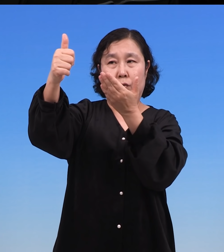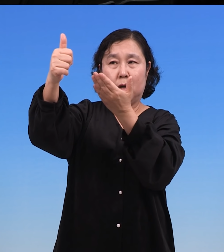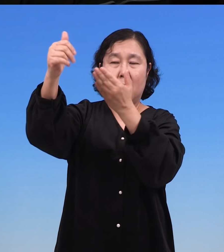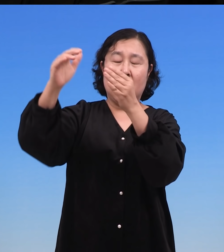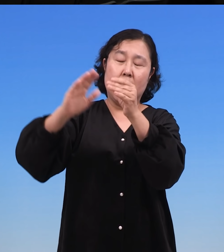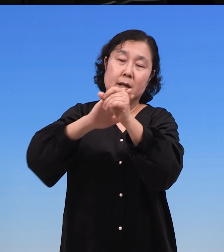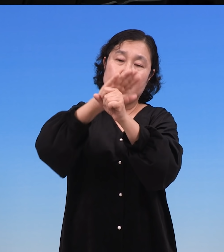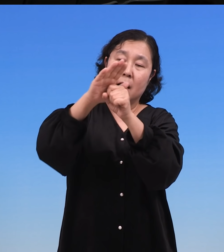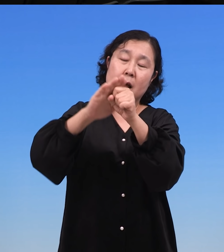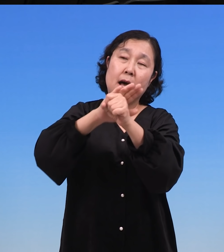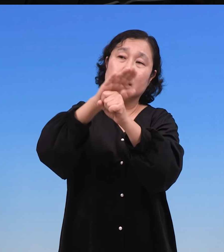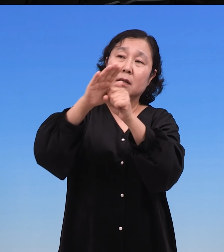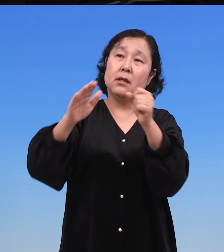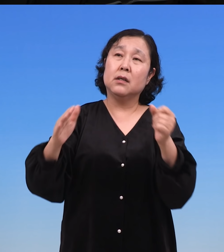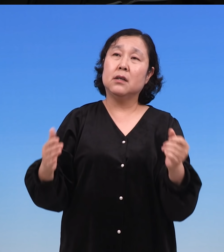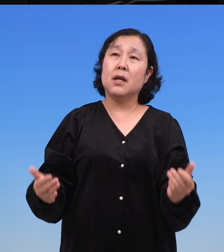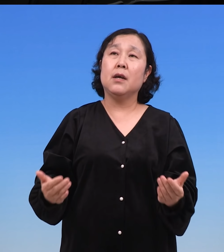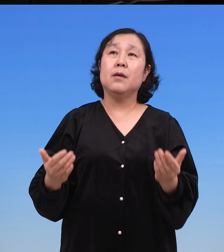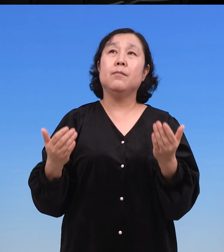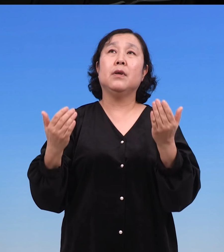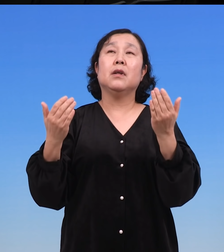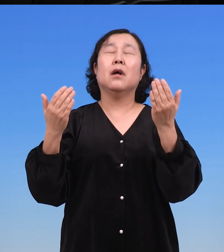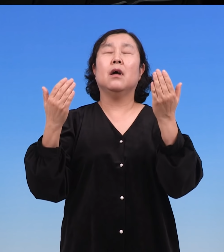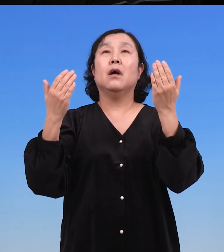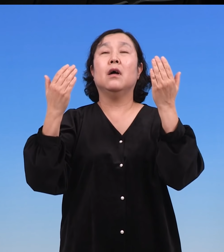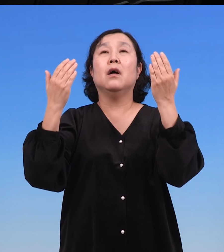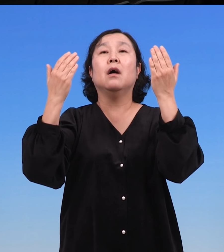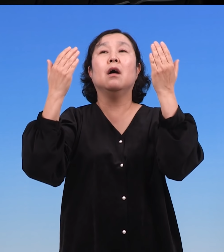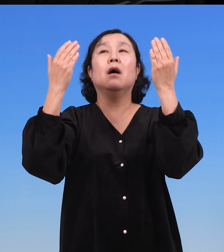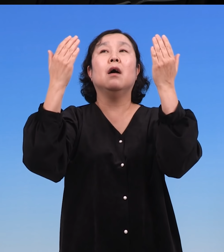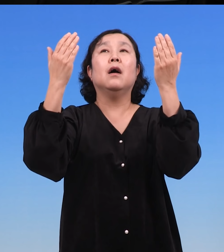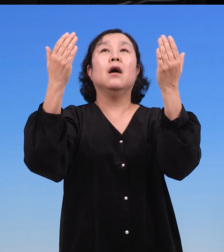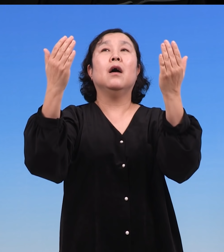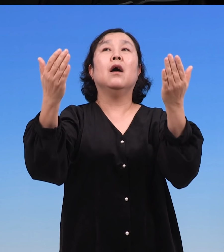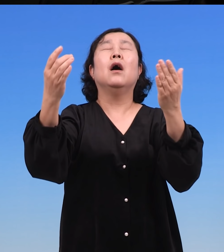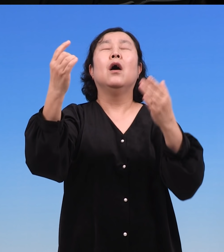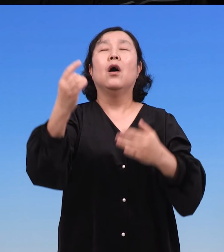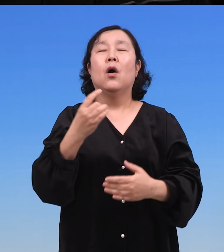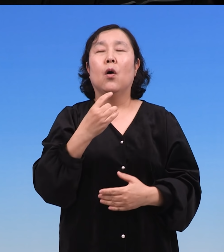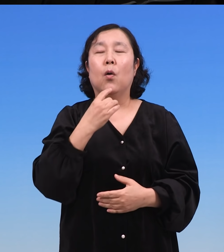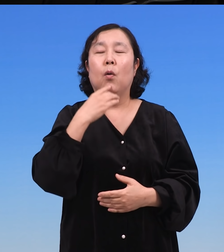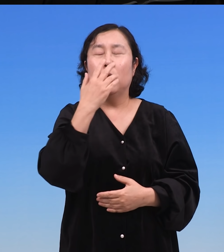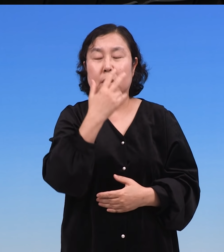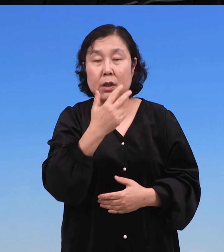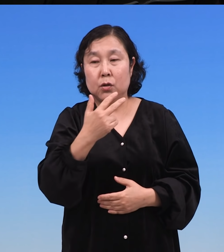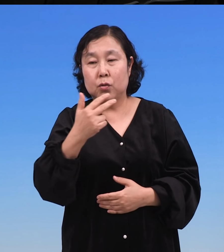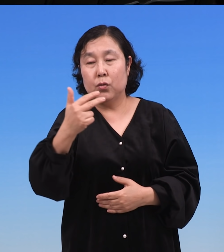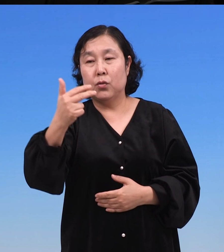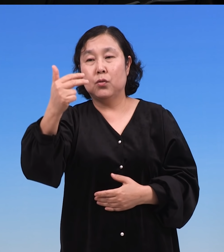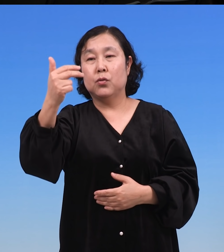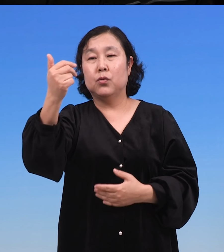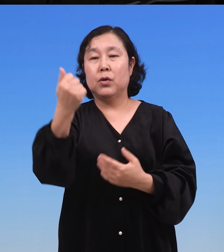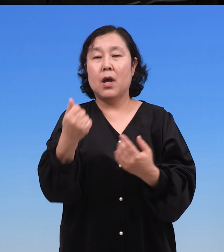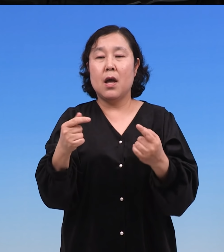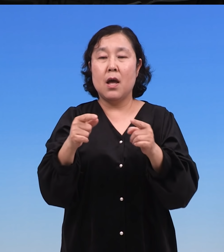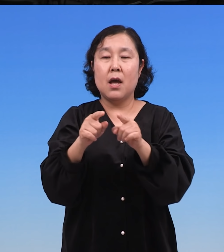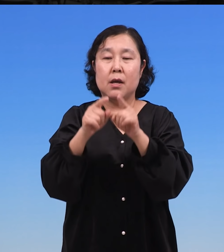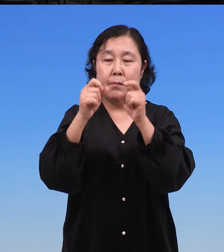드립니까? 주께 사랑 드립니다. 은혜를 사모합니다. 오직 주의 임재 안에